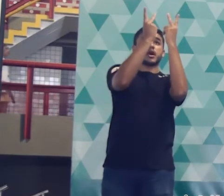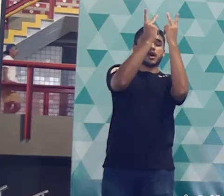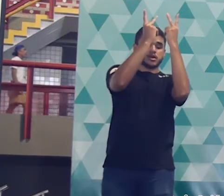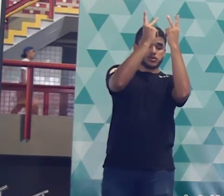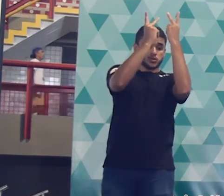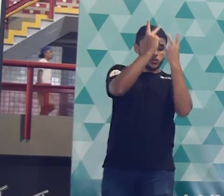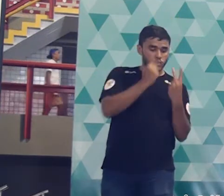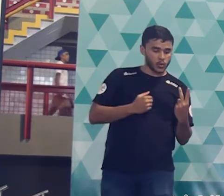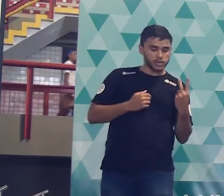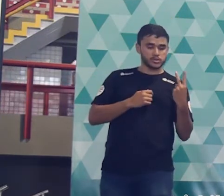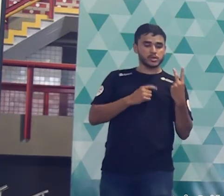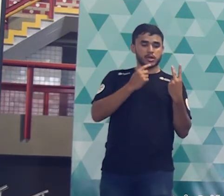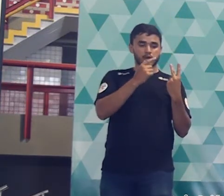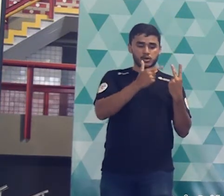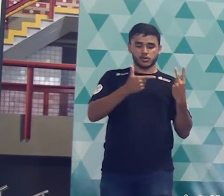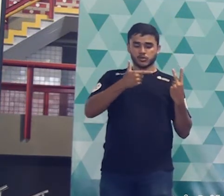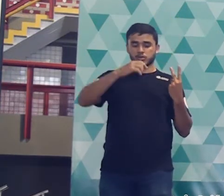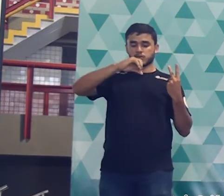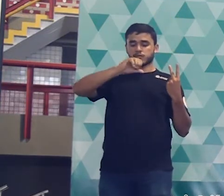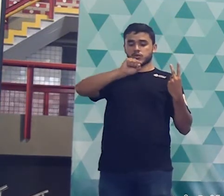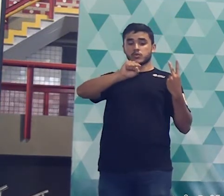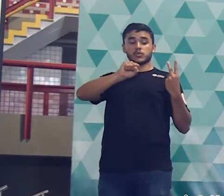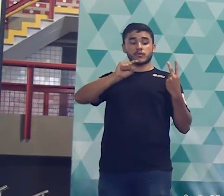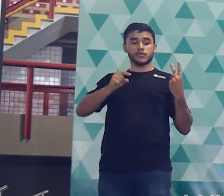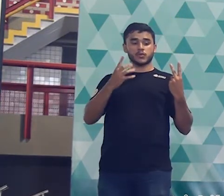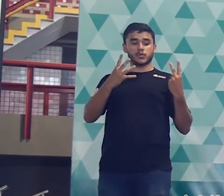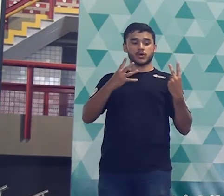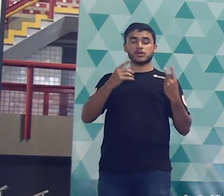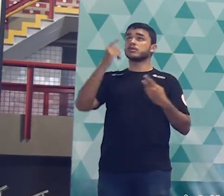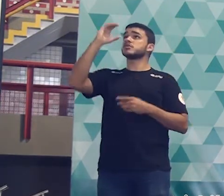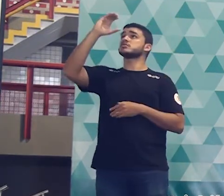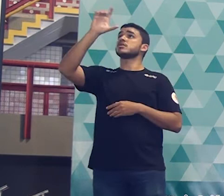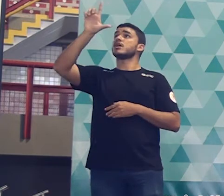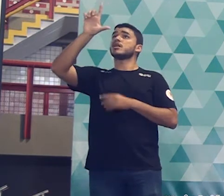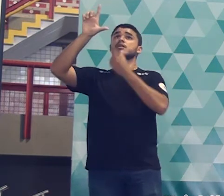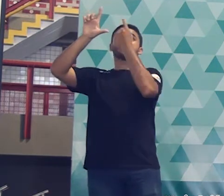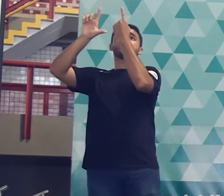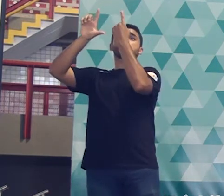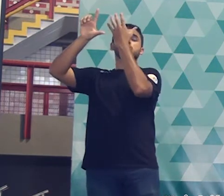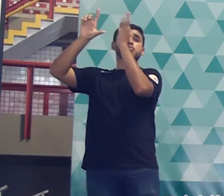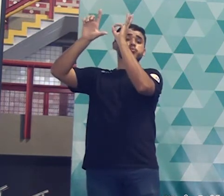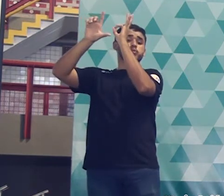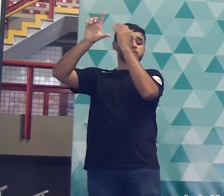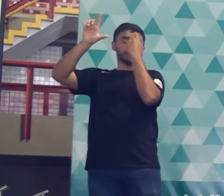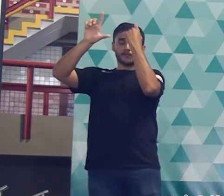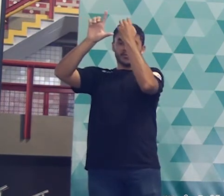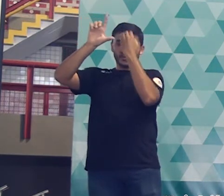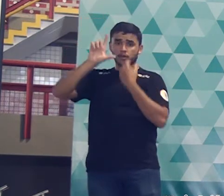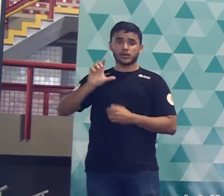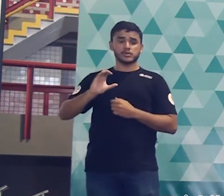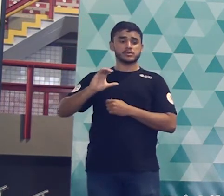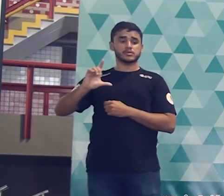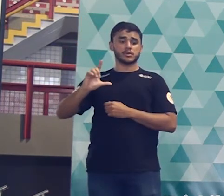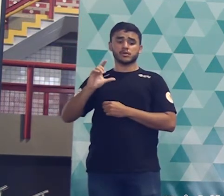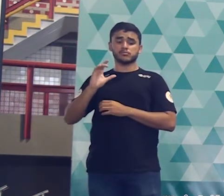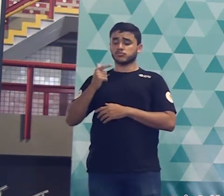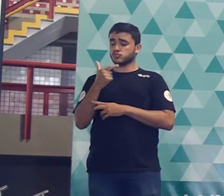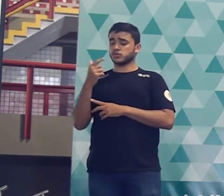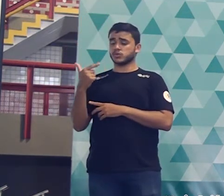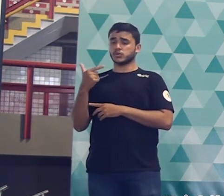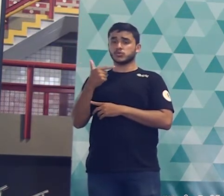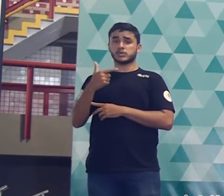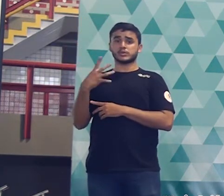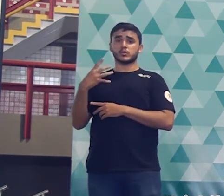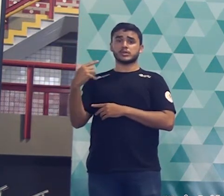Cl2? Apenas uma. Precisa multiplicar por 2? Não. Então, agora, somei. Agora, vou para o